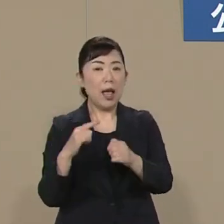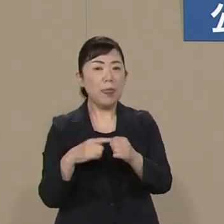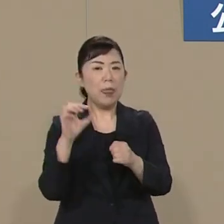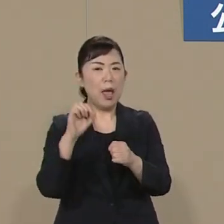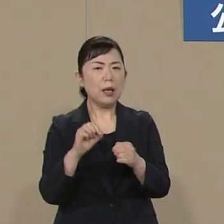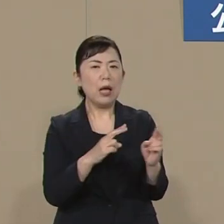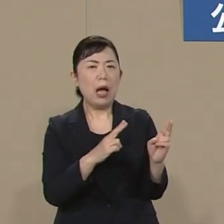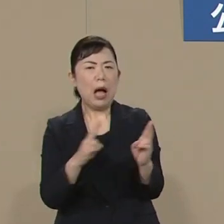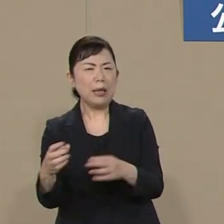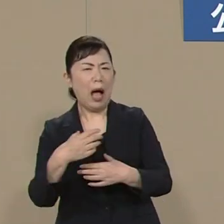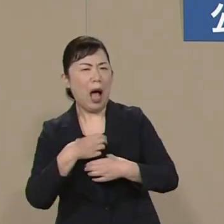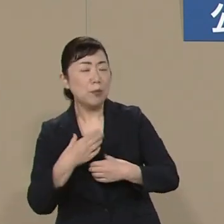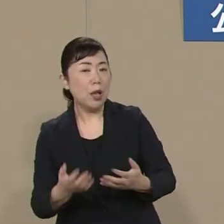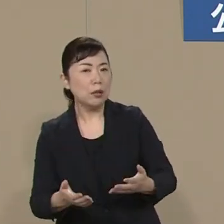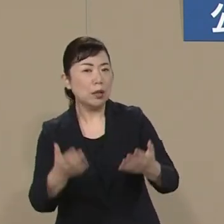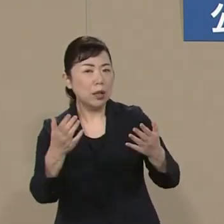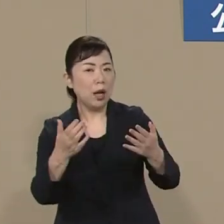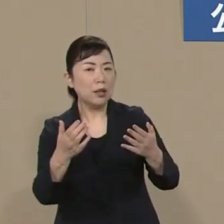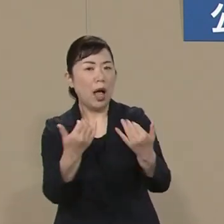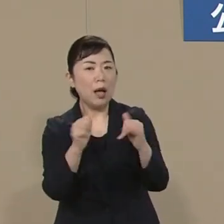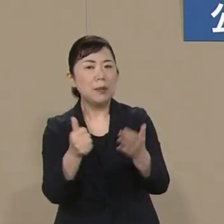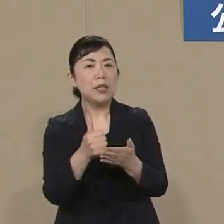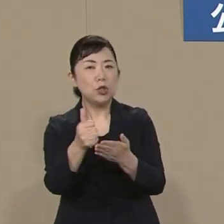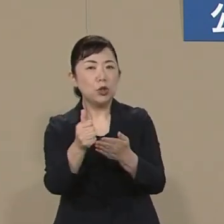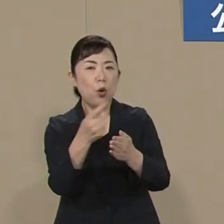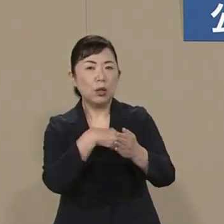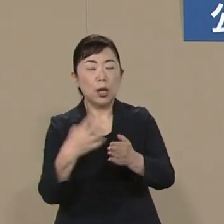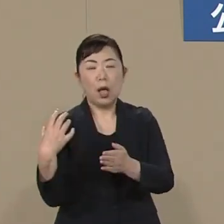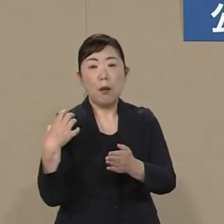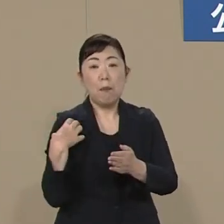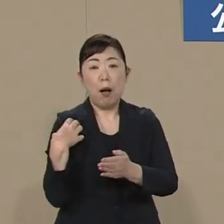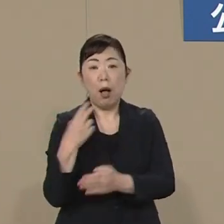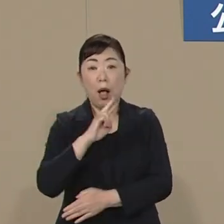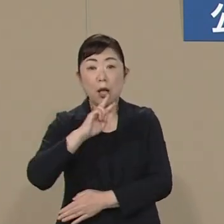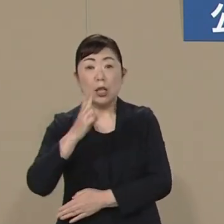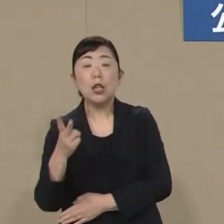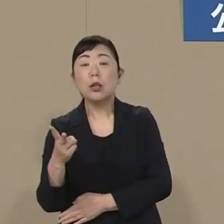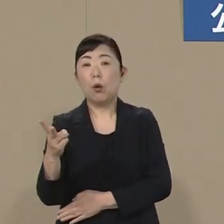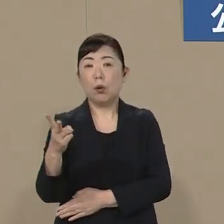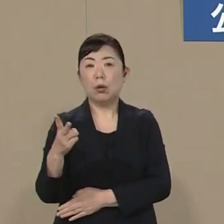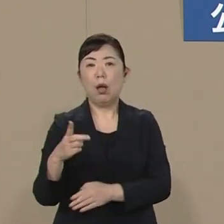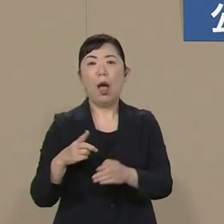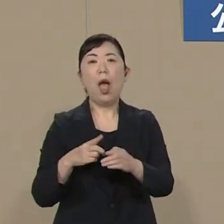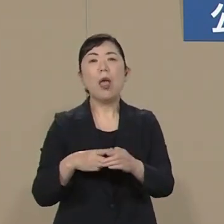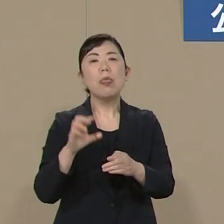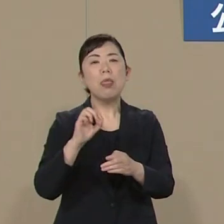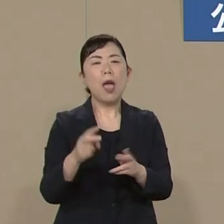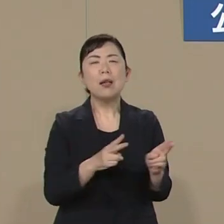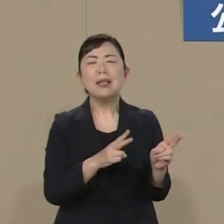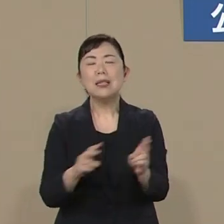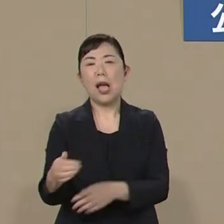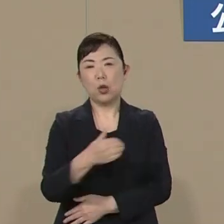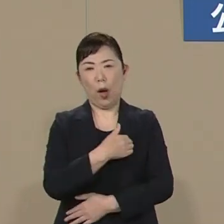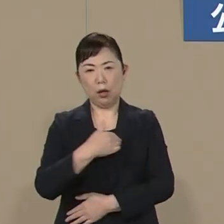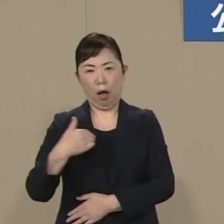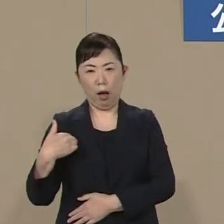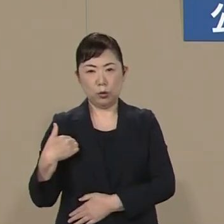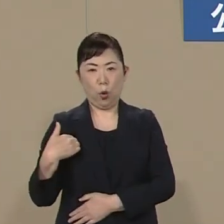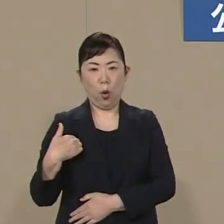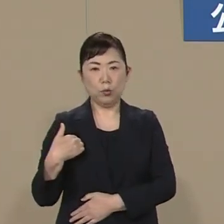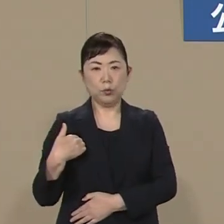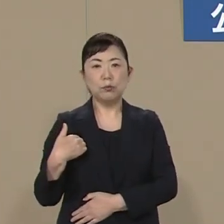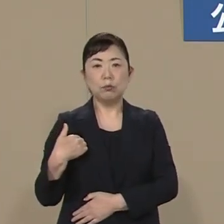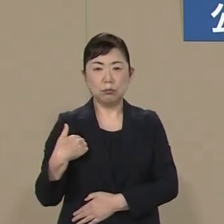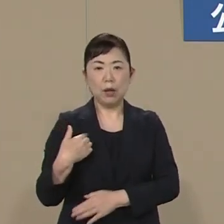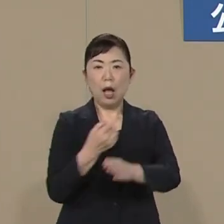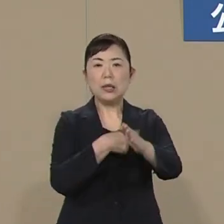破綻を煽り立てた民主党が政権につくや年金制度は破綻することはない年金を